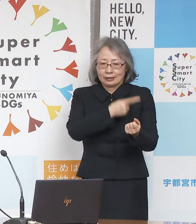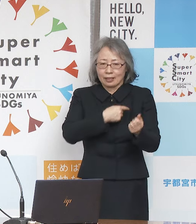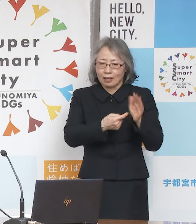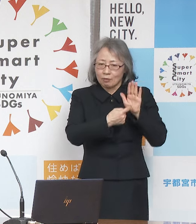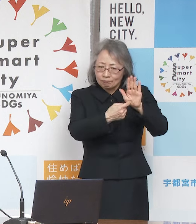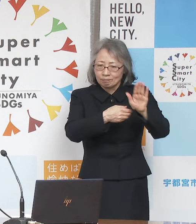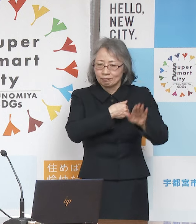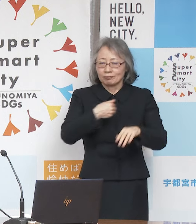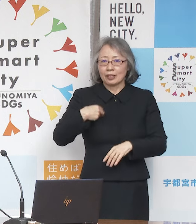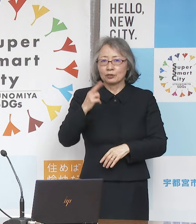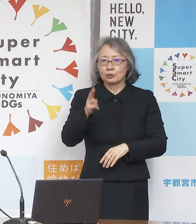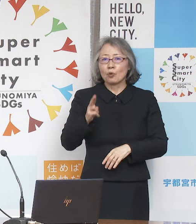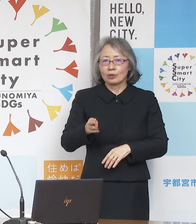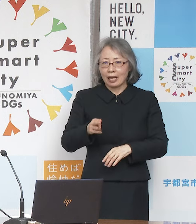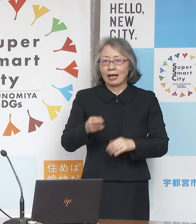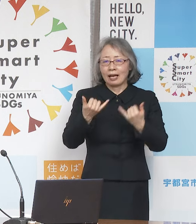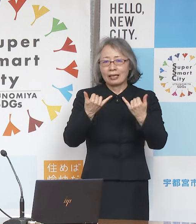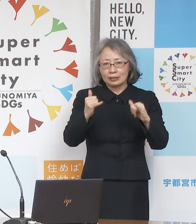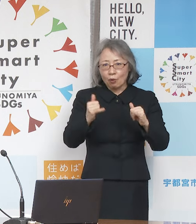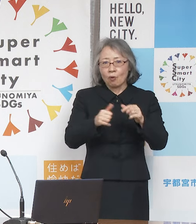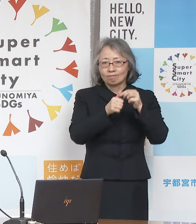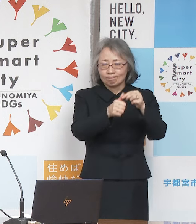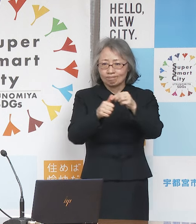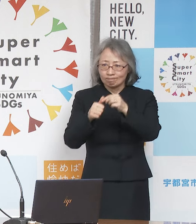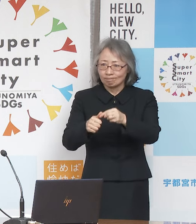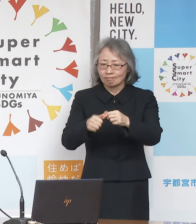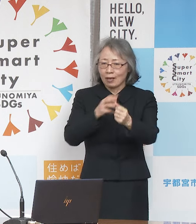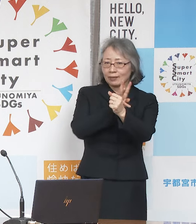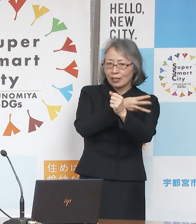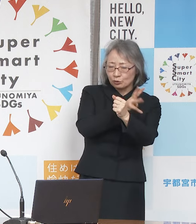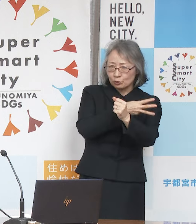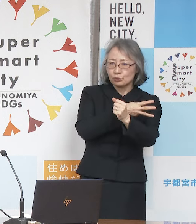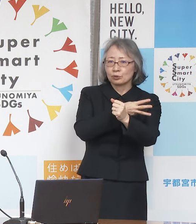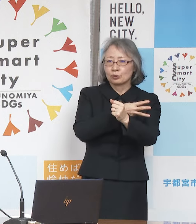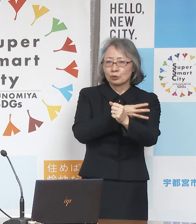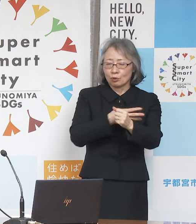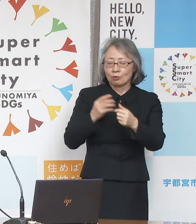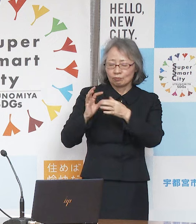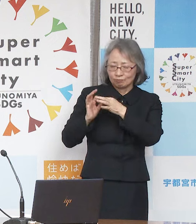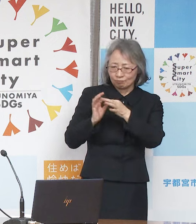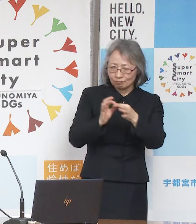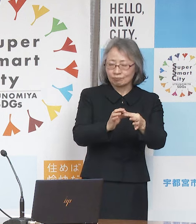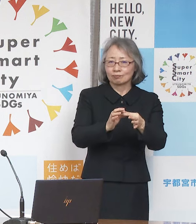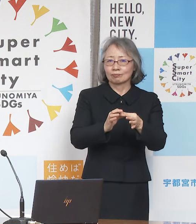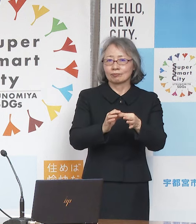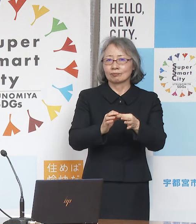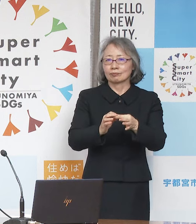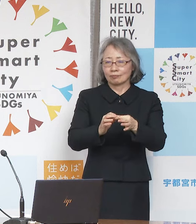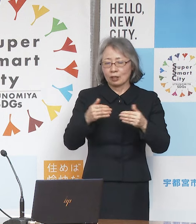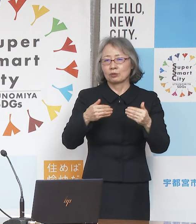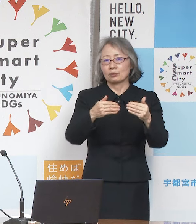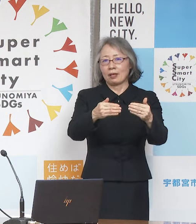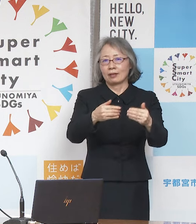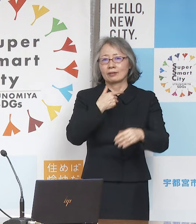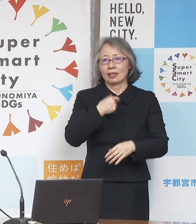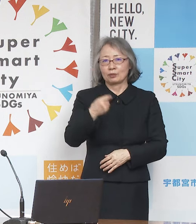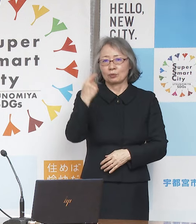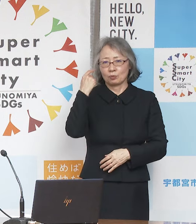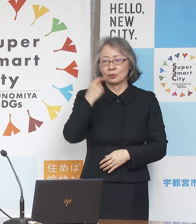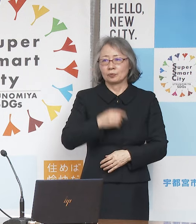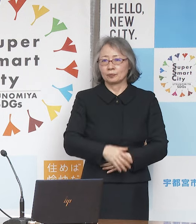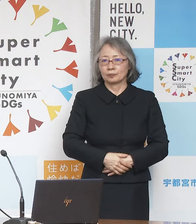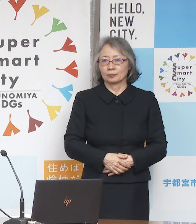いけるようなま人事の配置それと研修まこれを普段なくええ進めてまりたいと